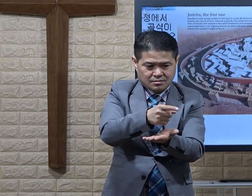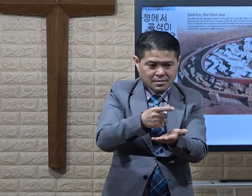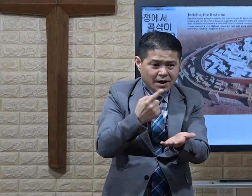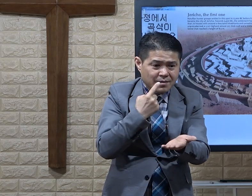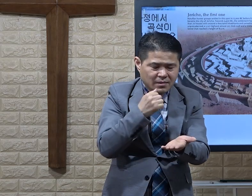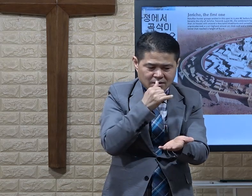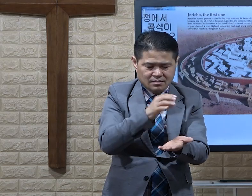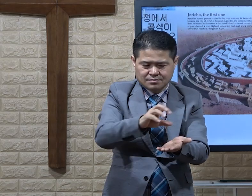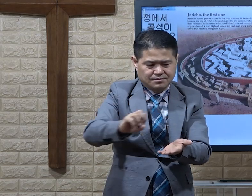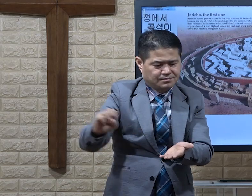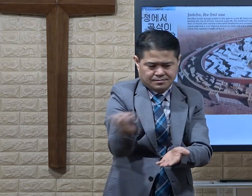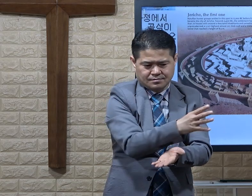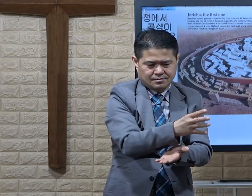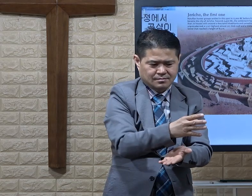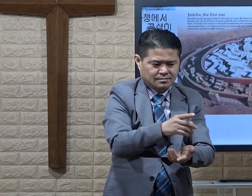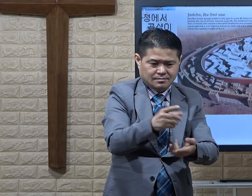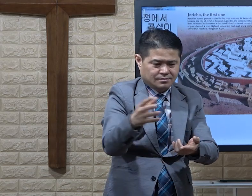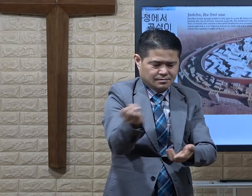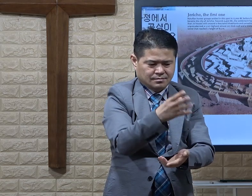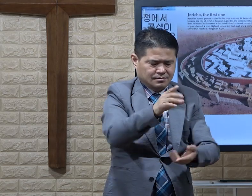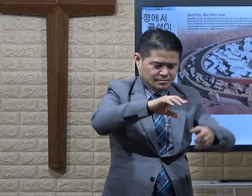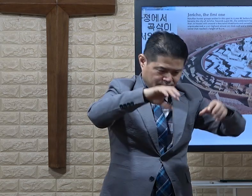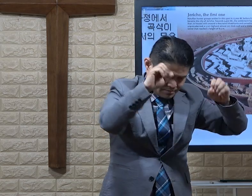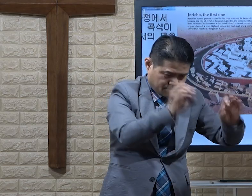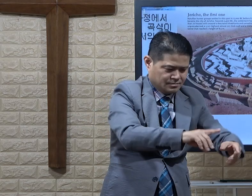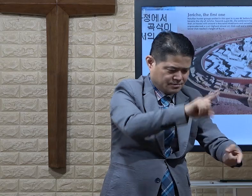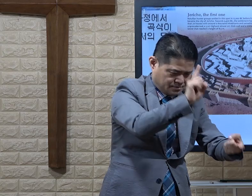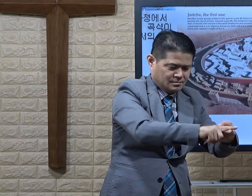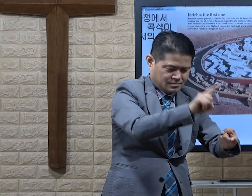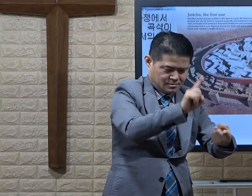구별해서 나머지 것들은 제하여 버리고 그대로 두어라.